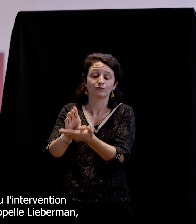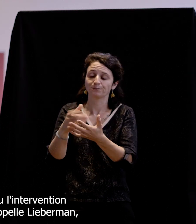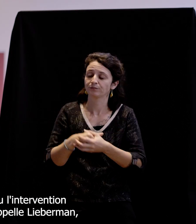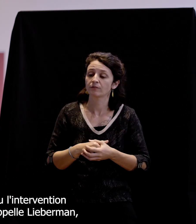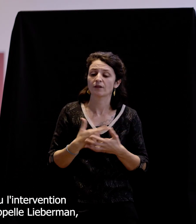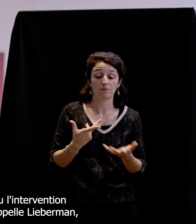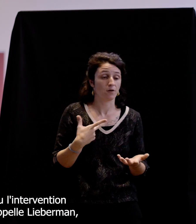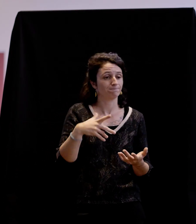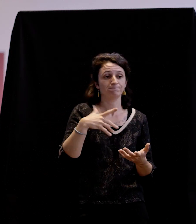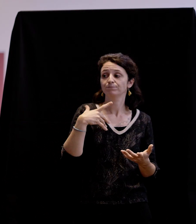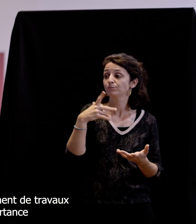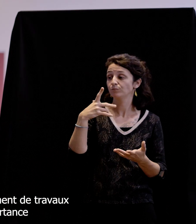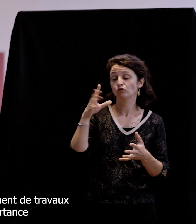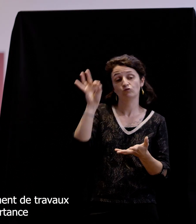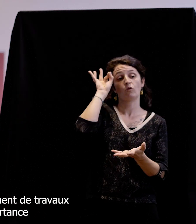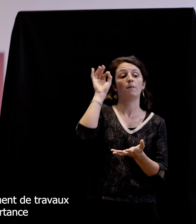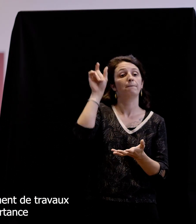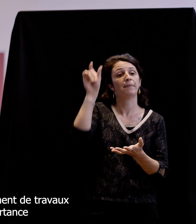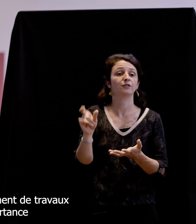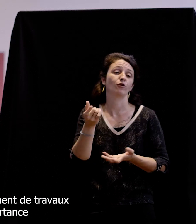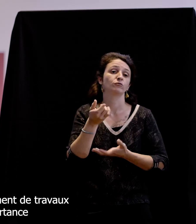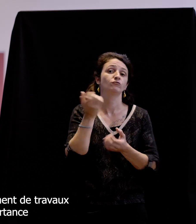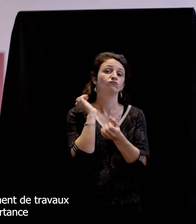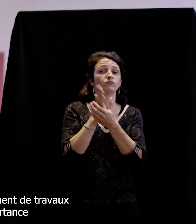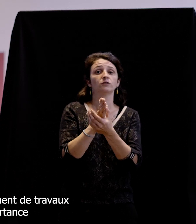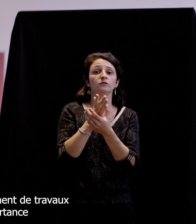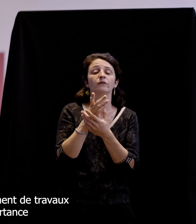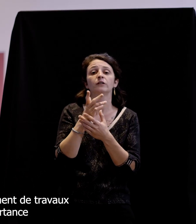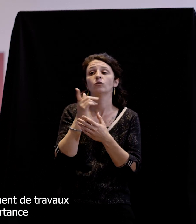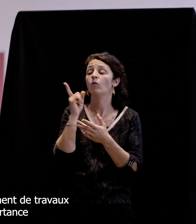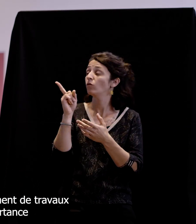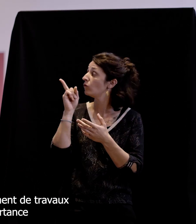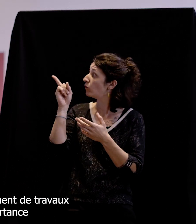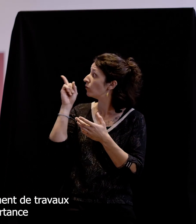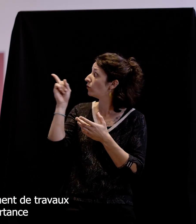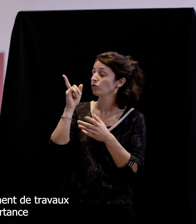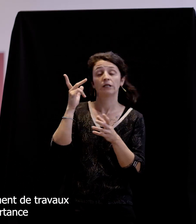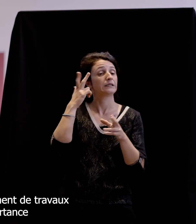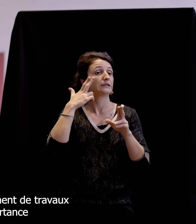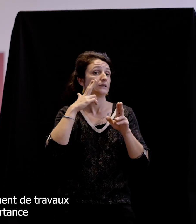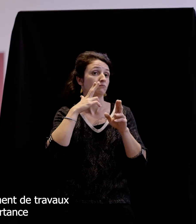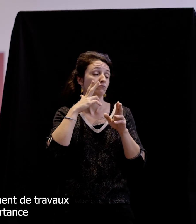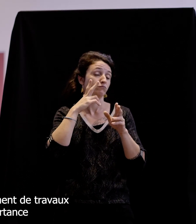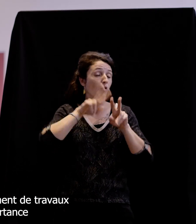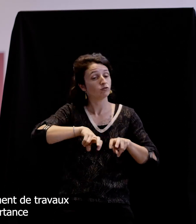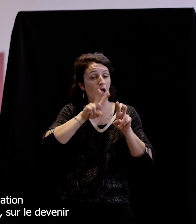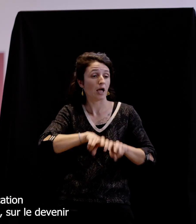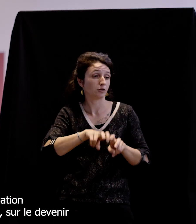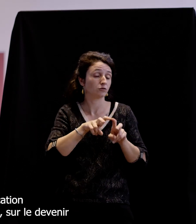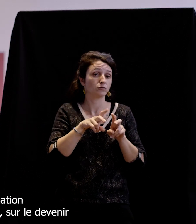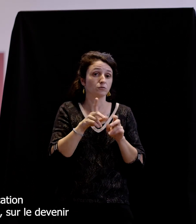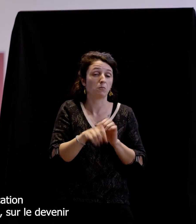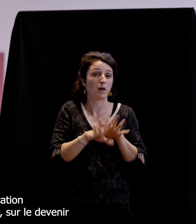quelqu'un qui s'appelle Lieberman, qui a fait énormément de travaux sur l'importance